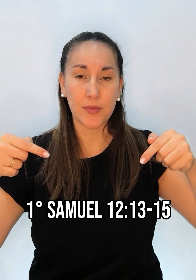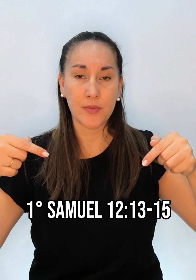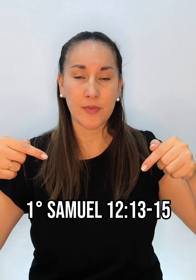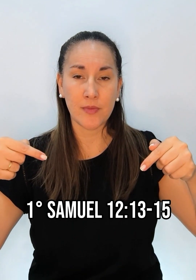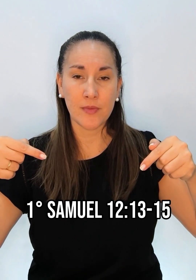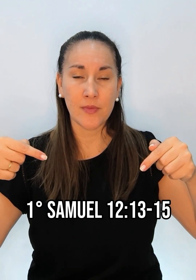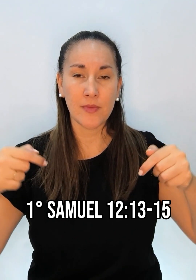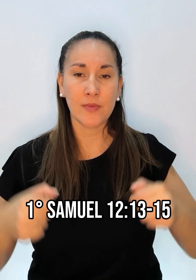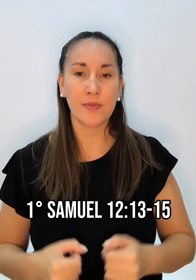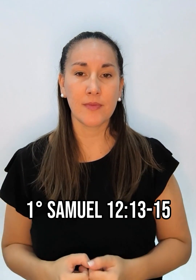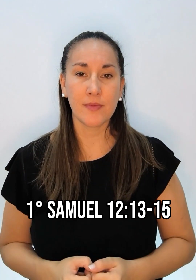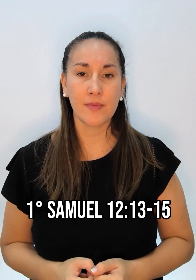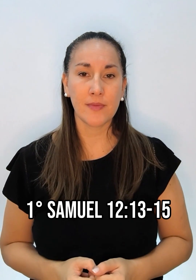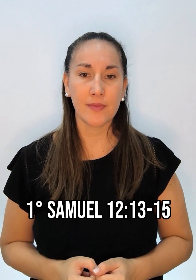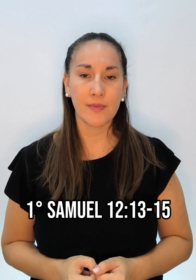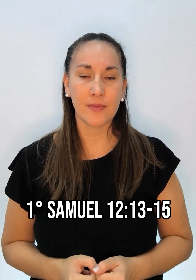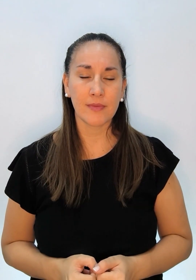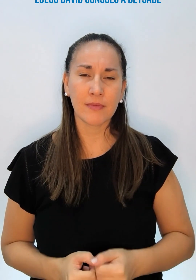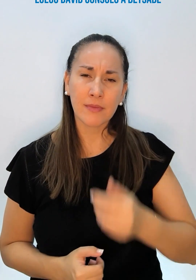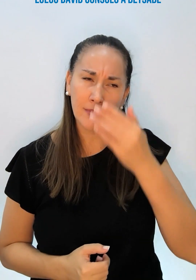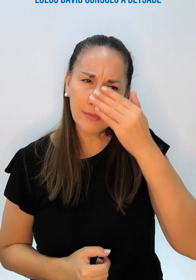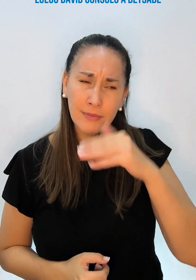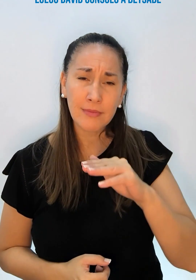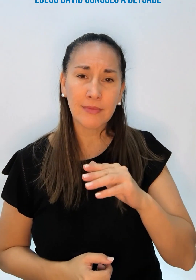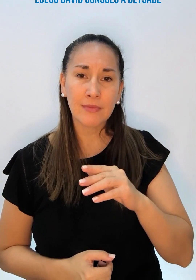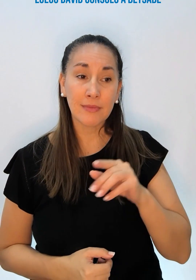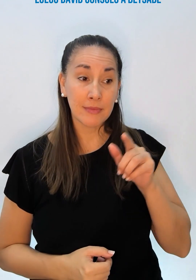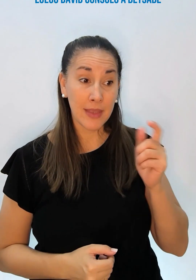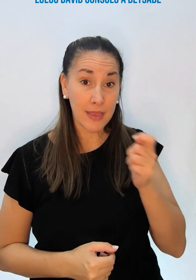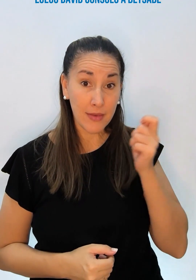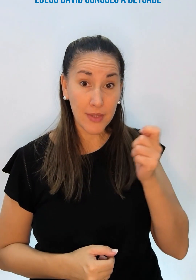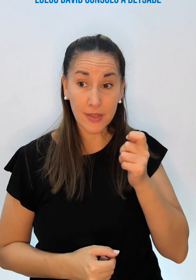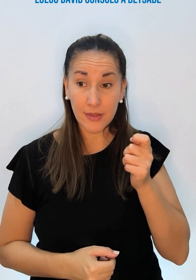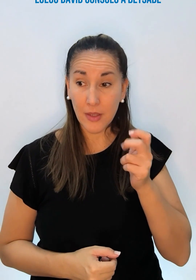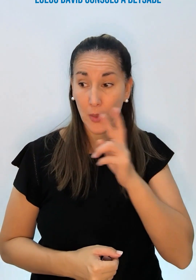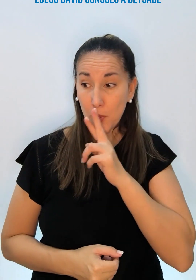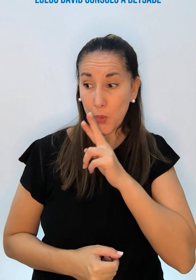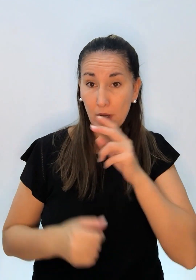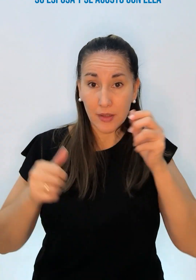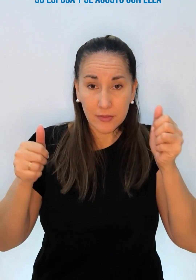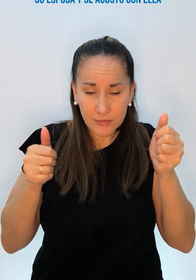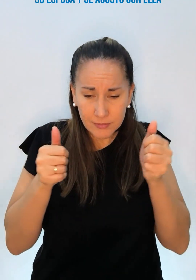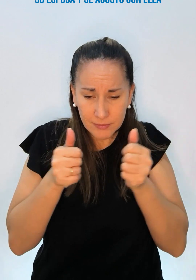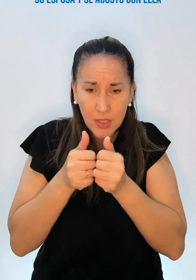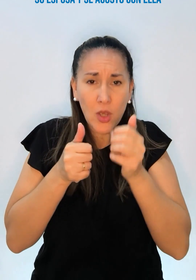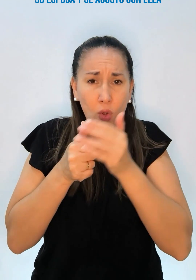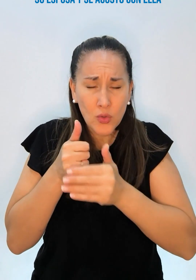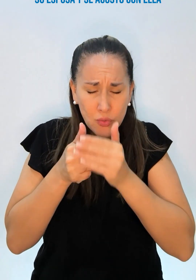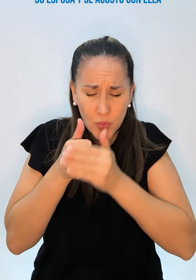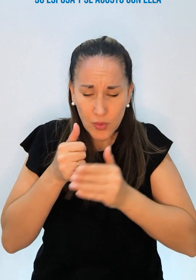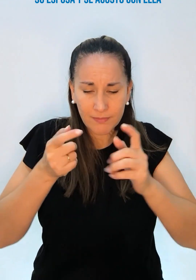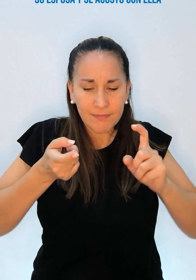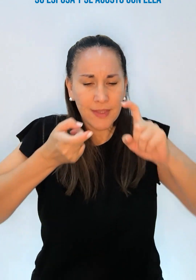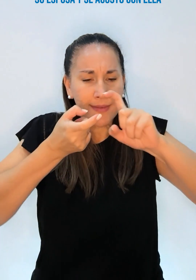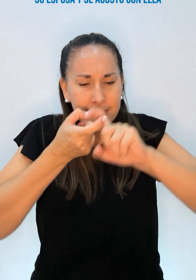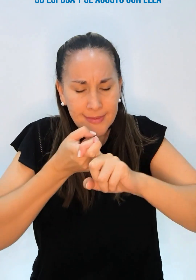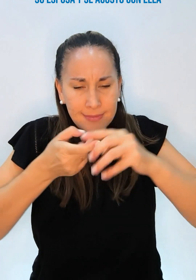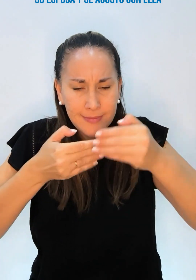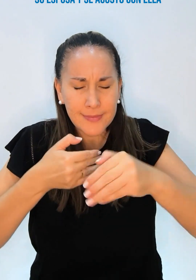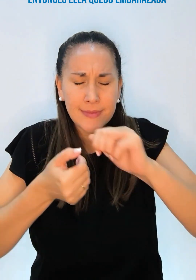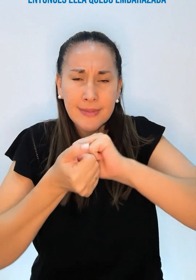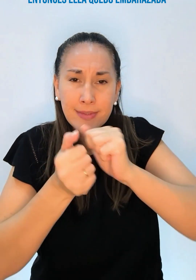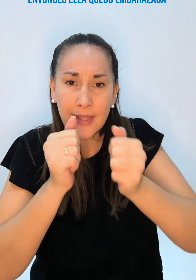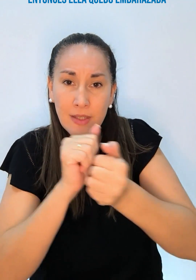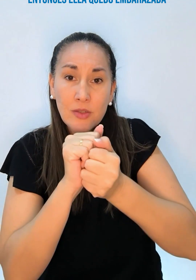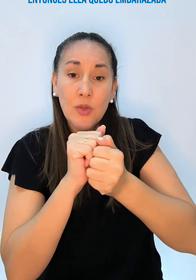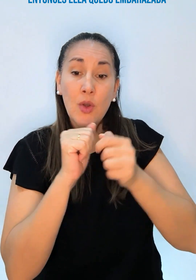el versículo 13 al 15. Luego, David consoló a Betsabé, su esposa, y se acostó con